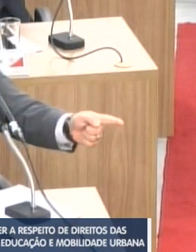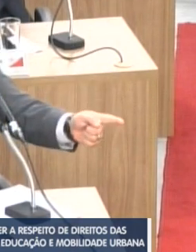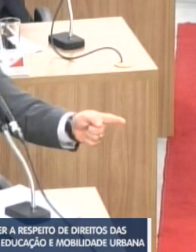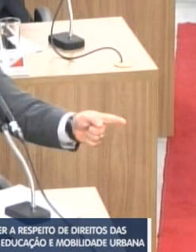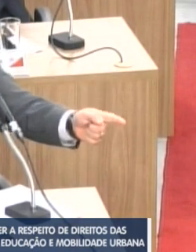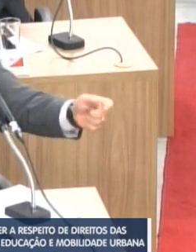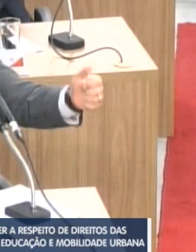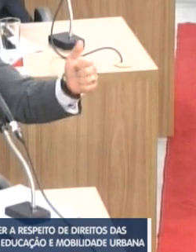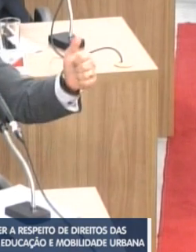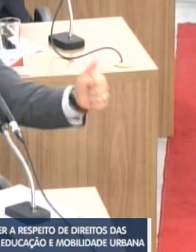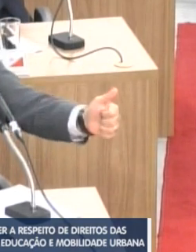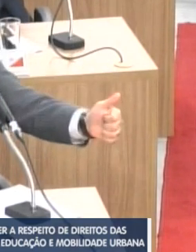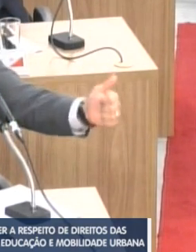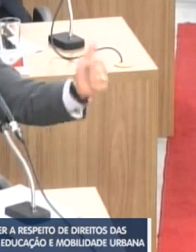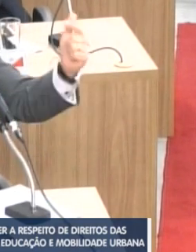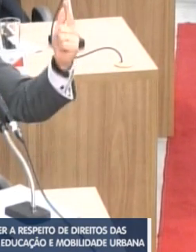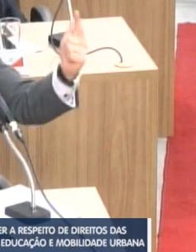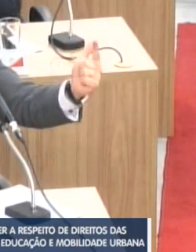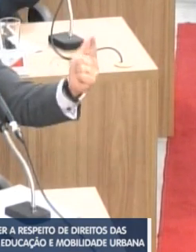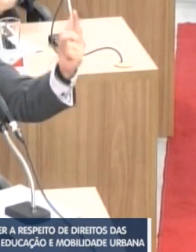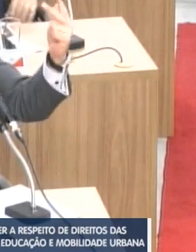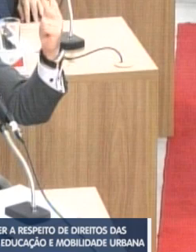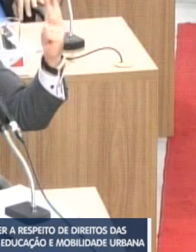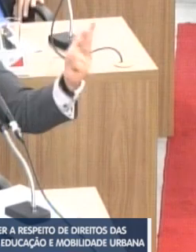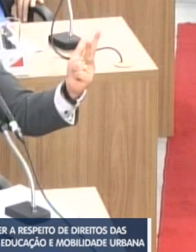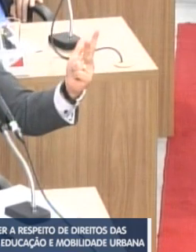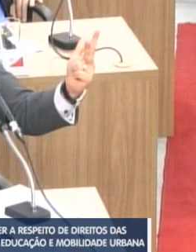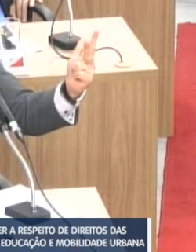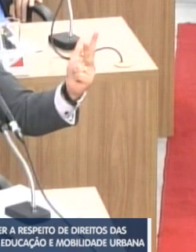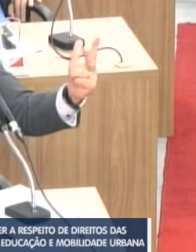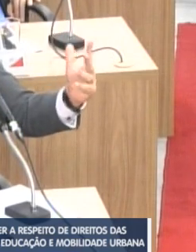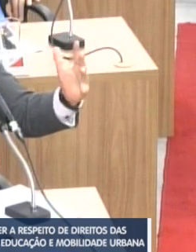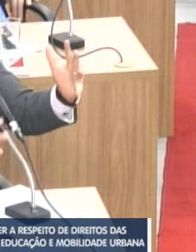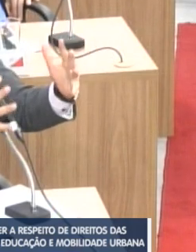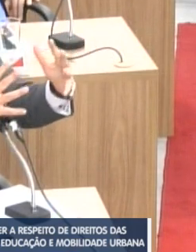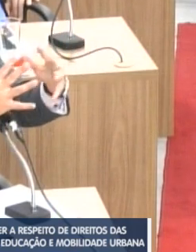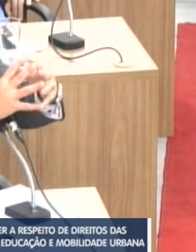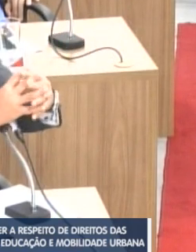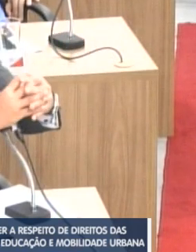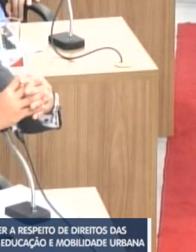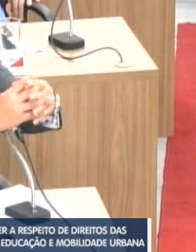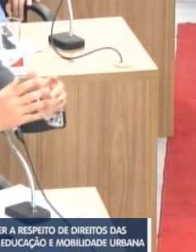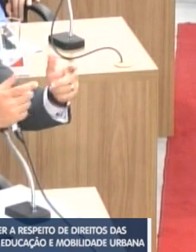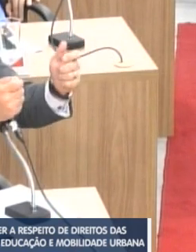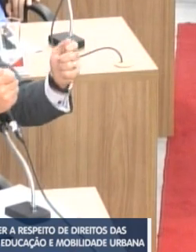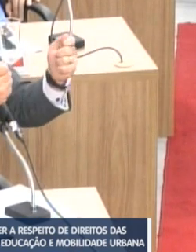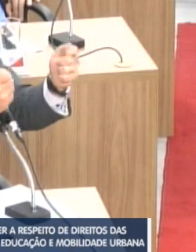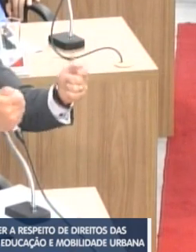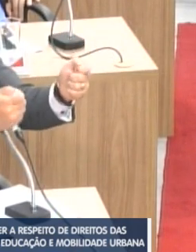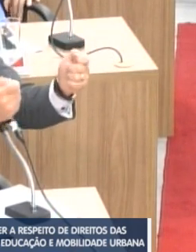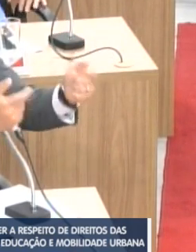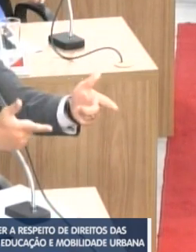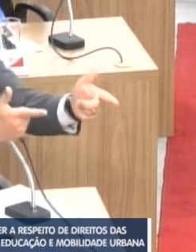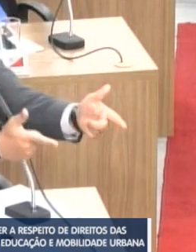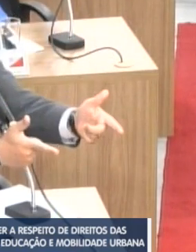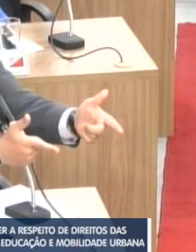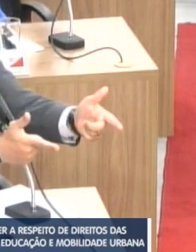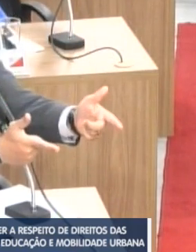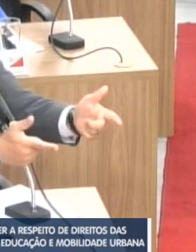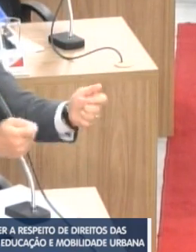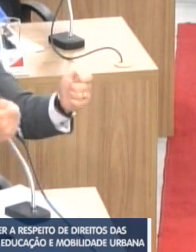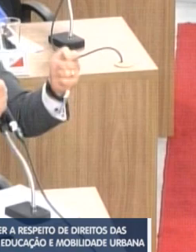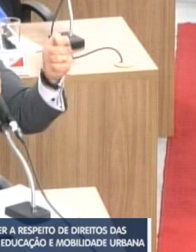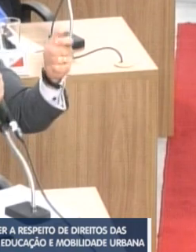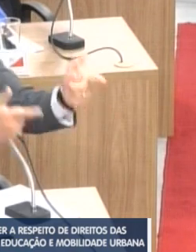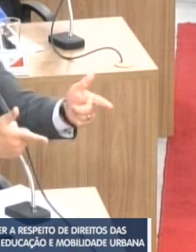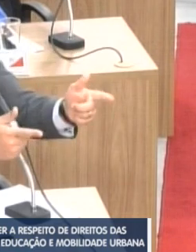de fato, tanto no município, quanto no Estado, quanto no governo federal. Tem que dar as mãos e ter um olhar de amor por essas